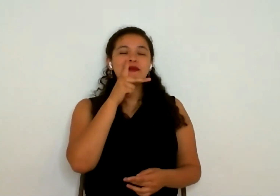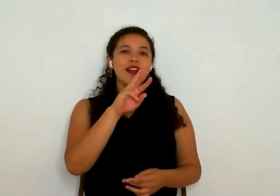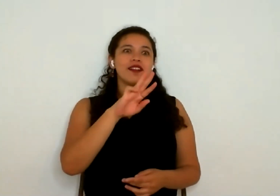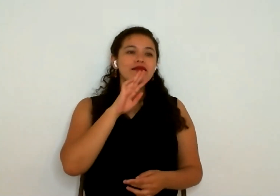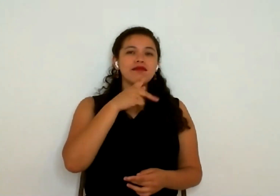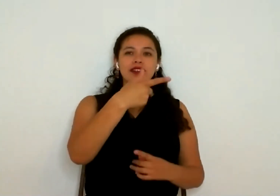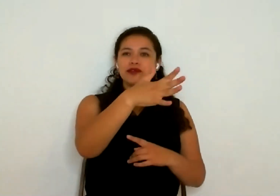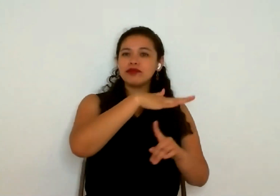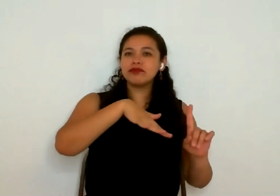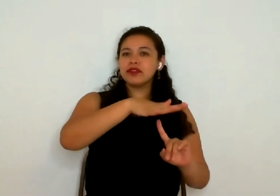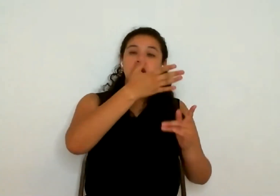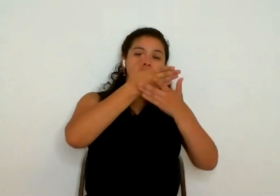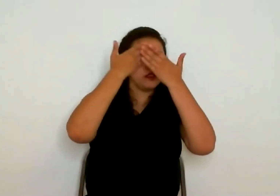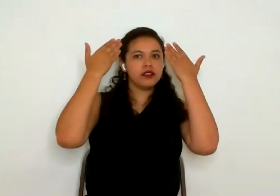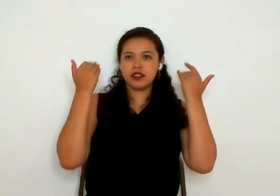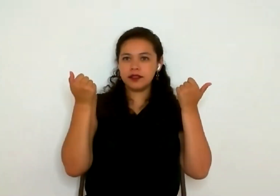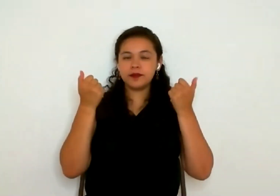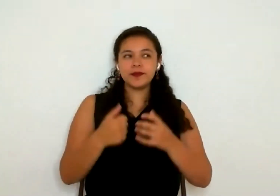y tenían algunas